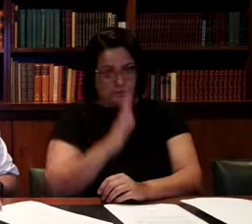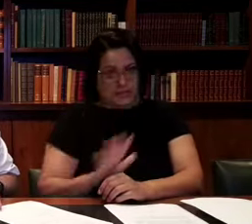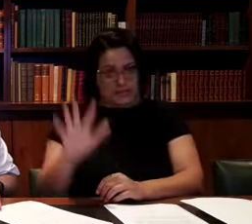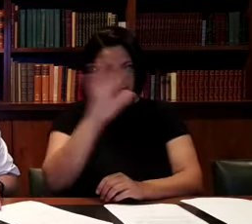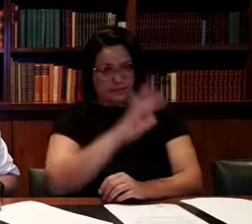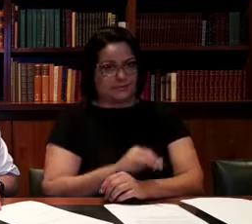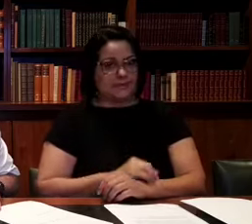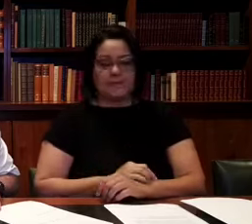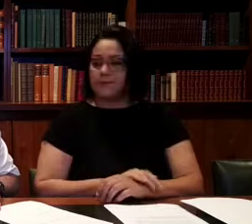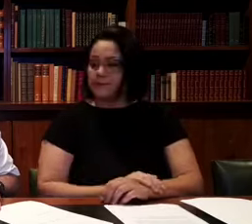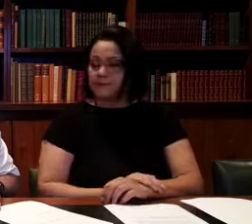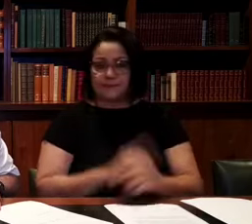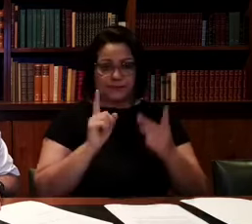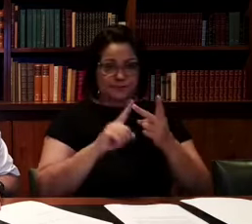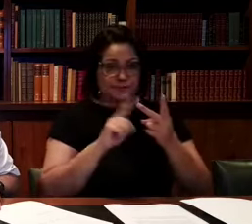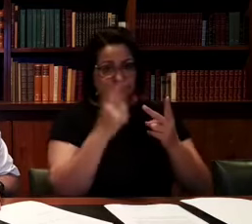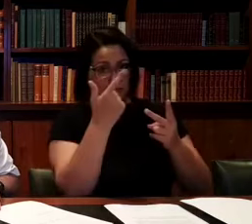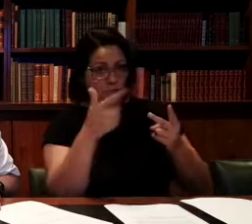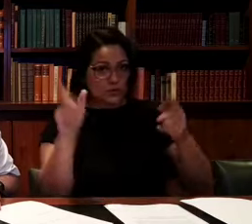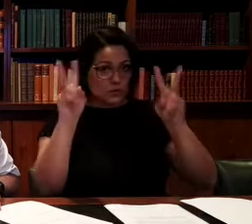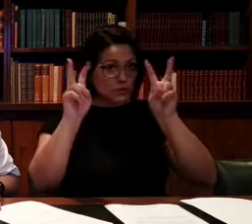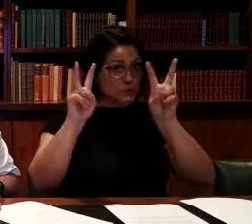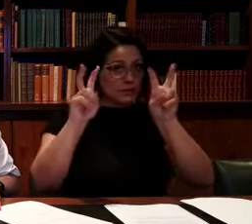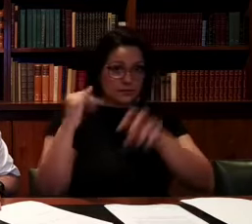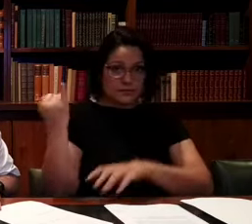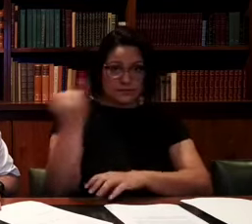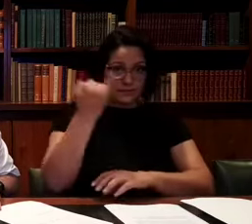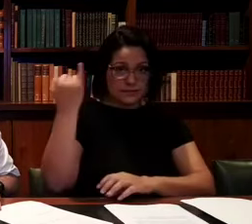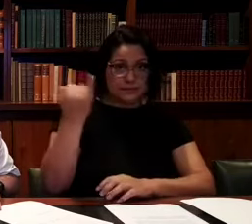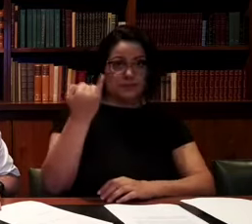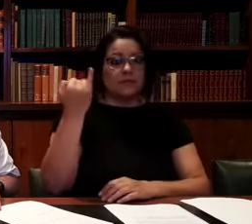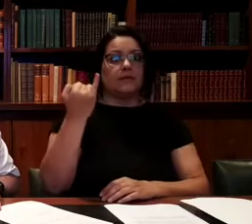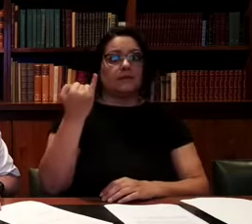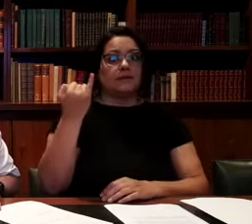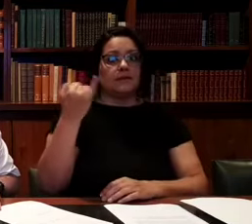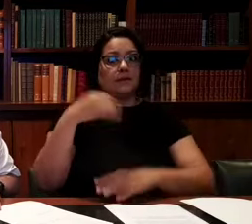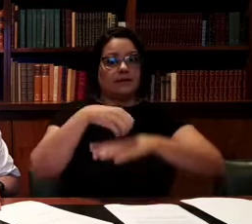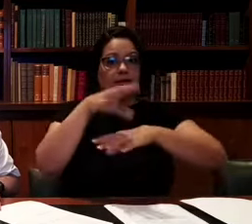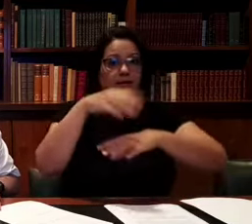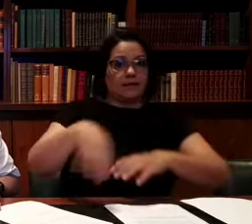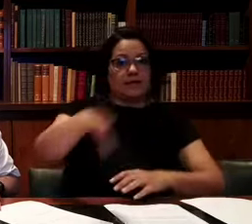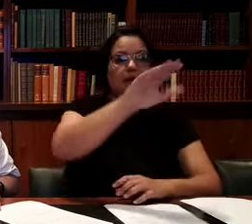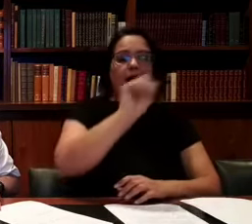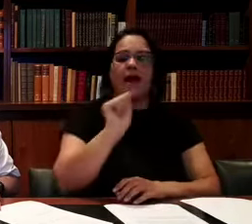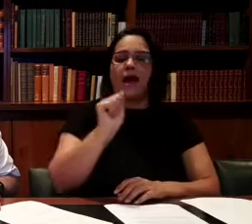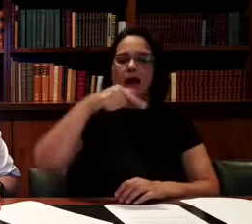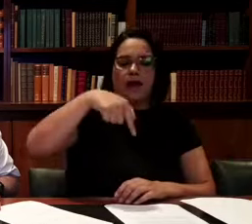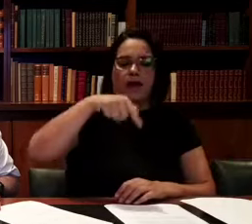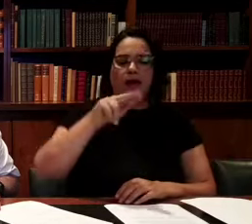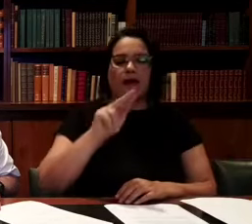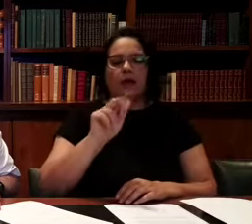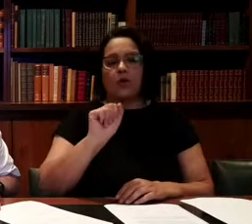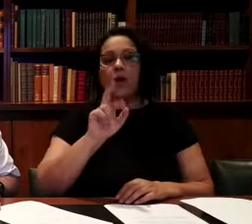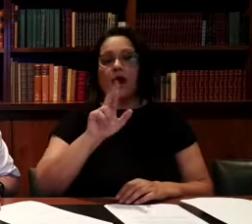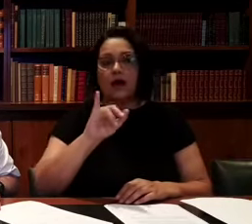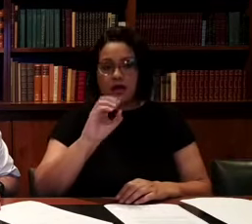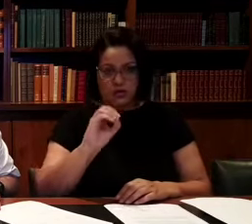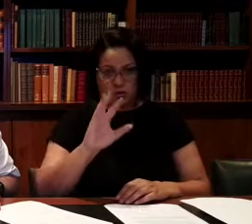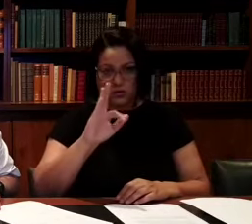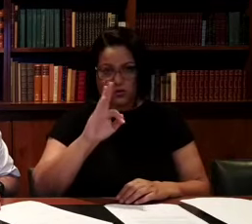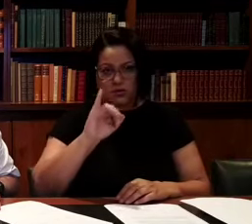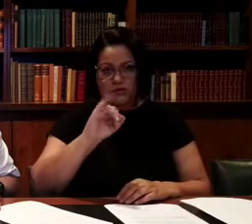uma uma outra questão importante agora falando para nossa aquariofilia ou seja pessoal que